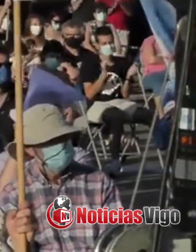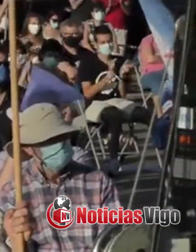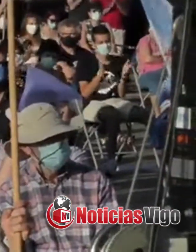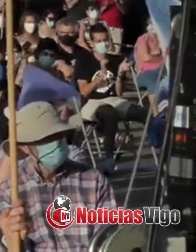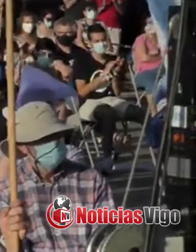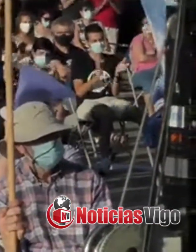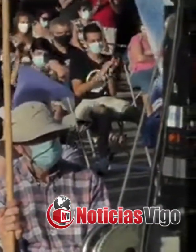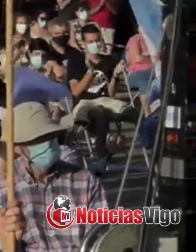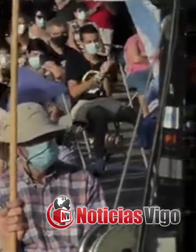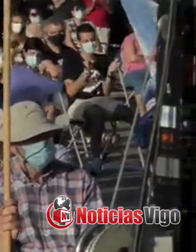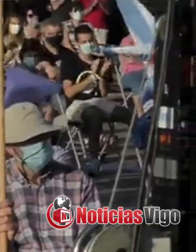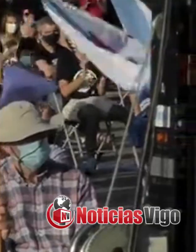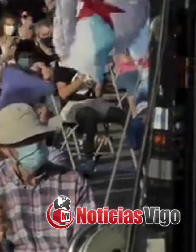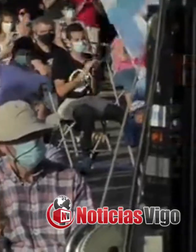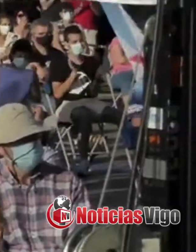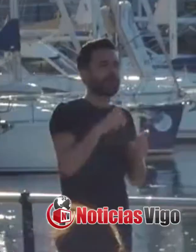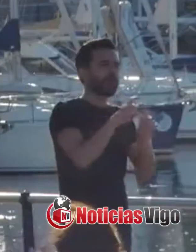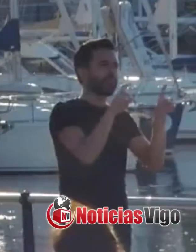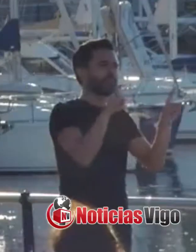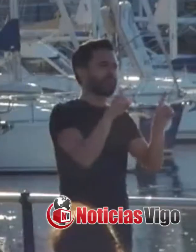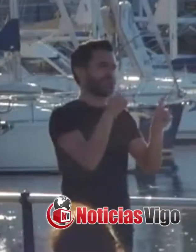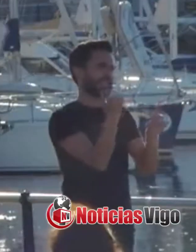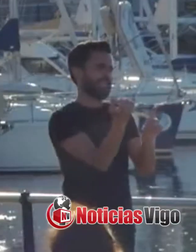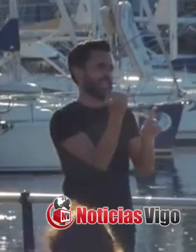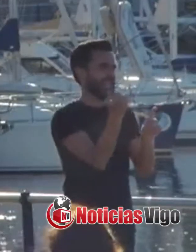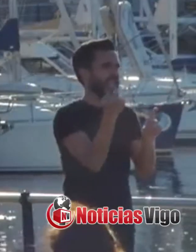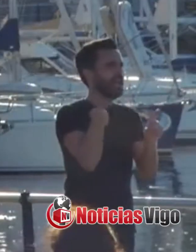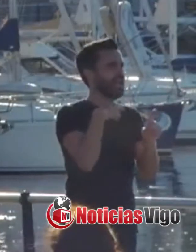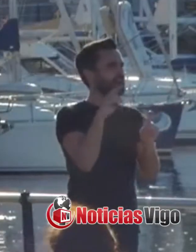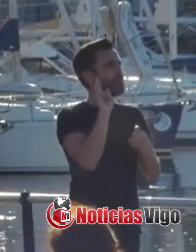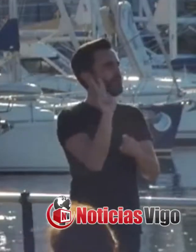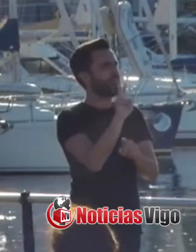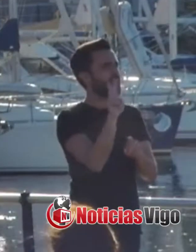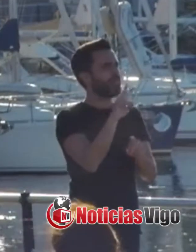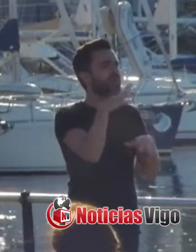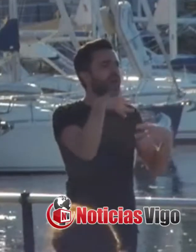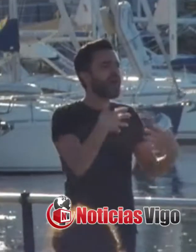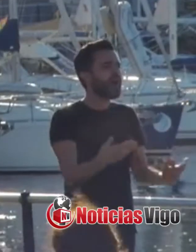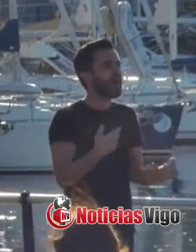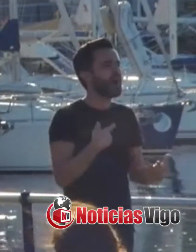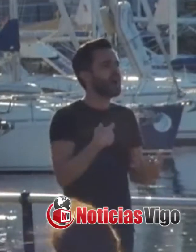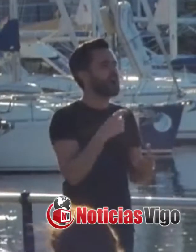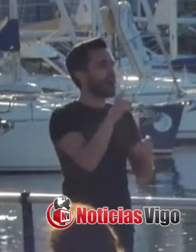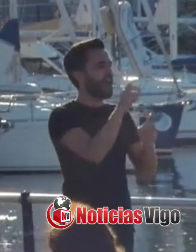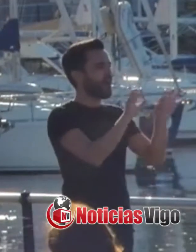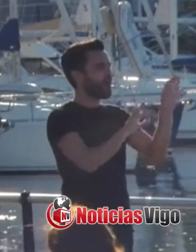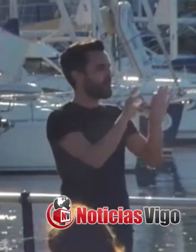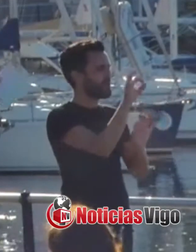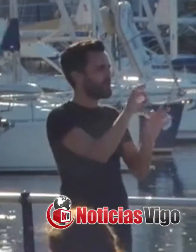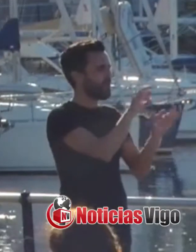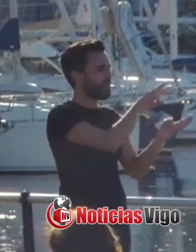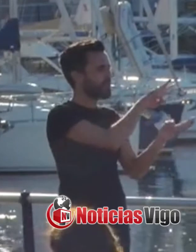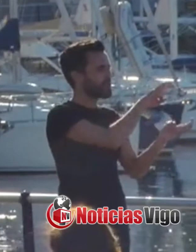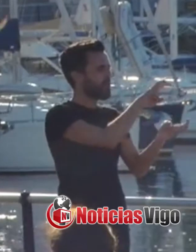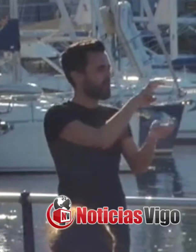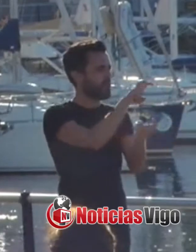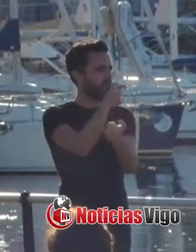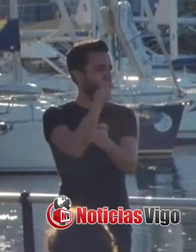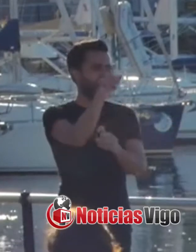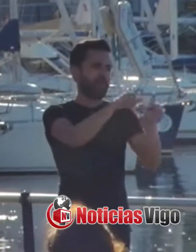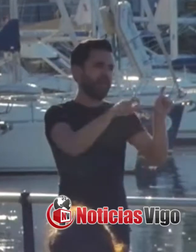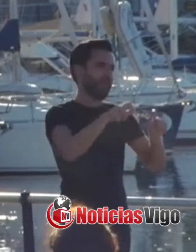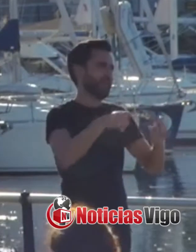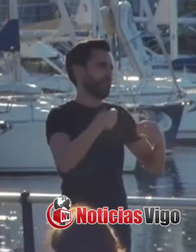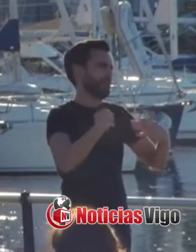a un empresario venezolano que agora saquea comisións a xente deste país. Outro abuso